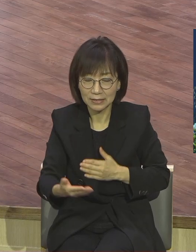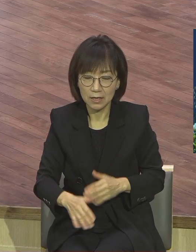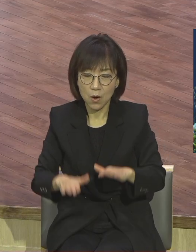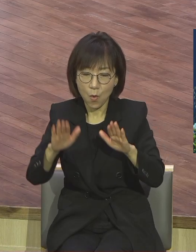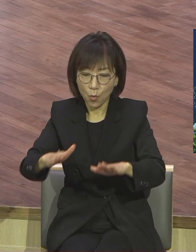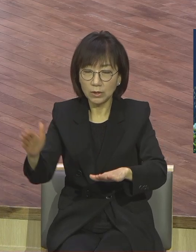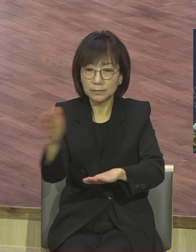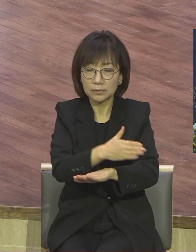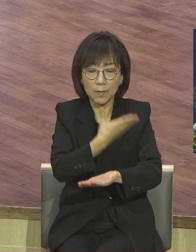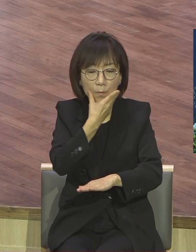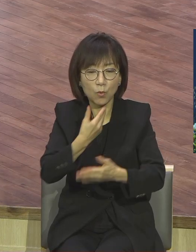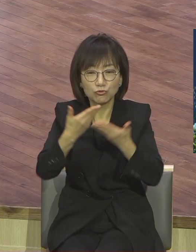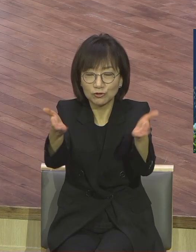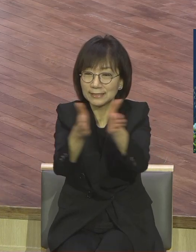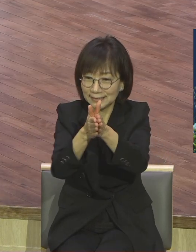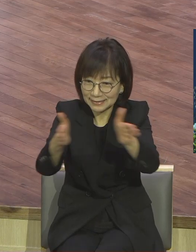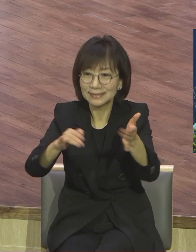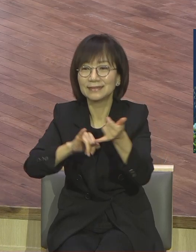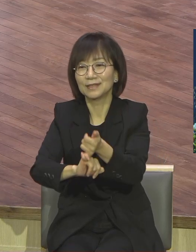복을 주리라.